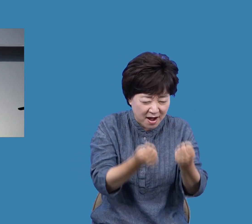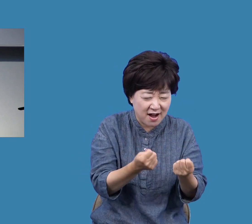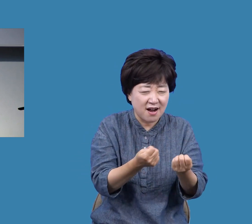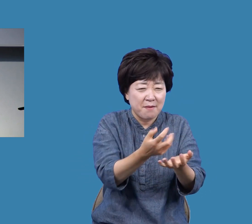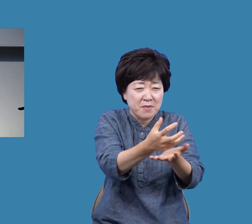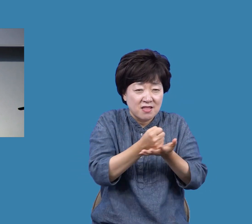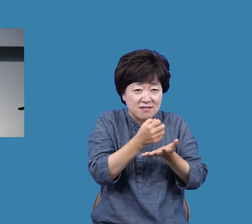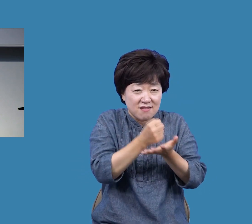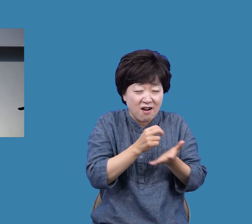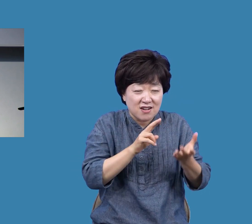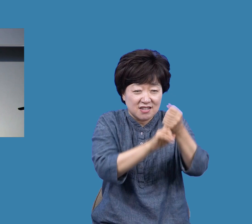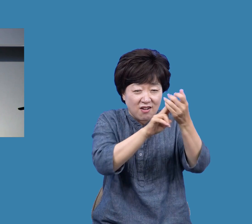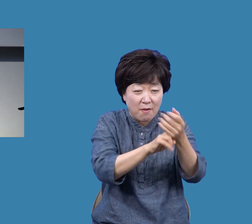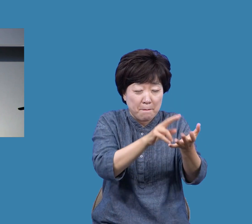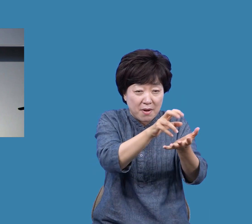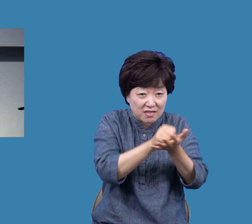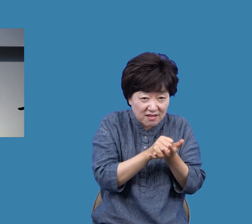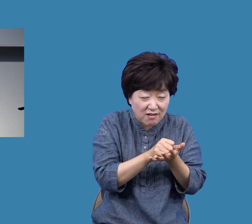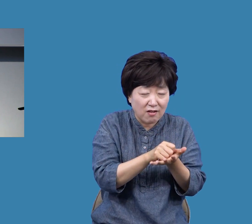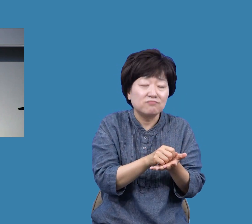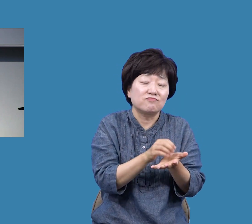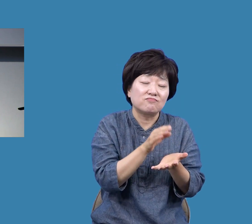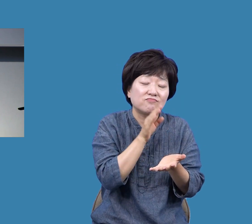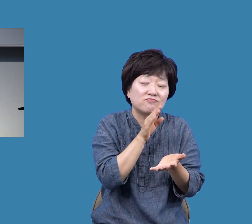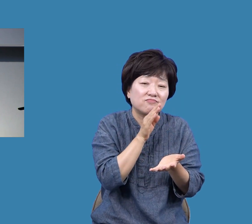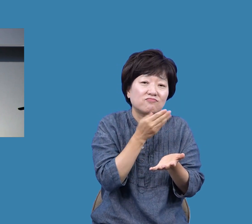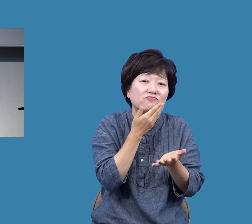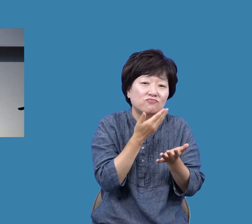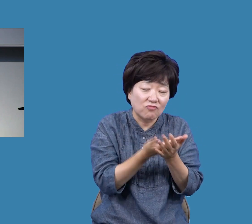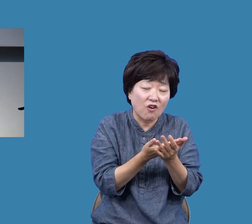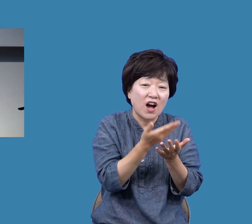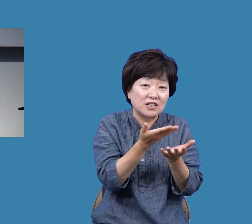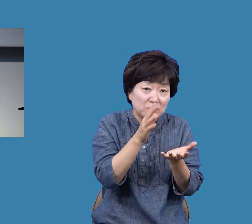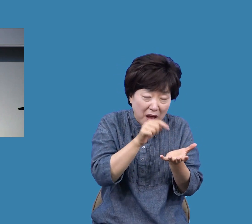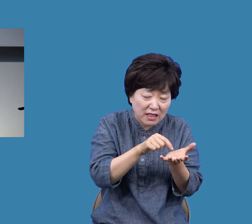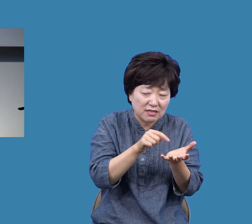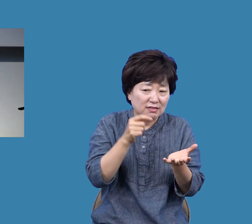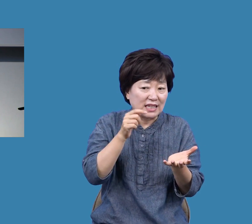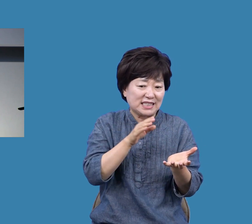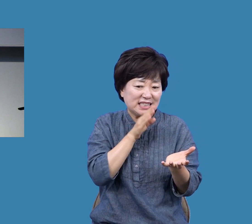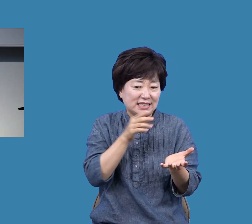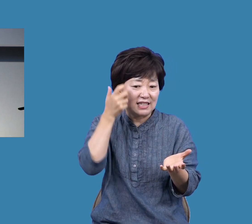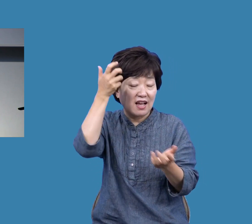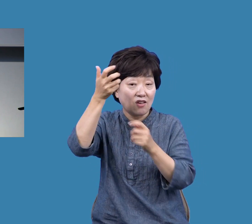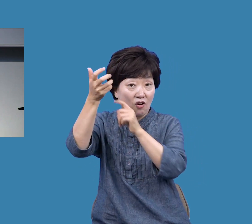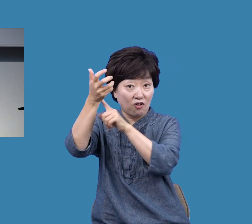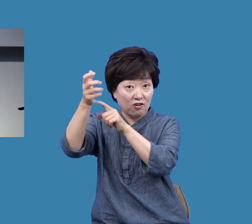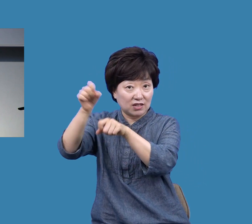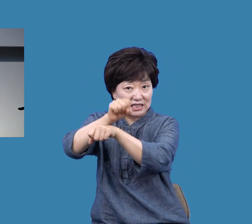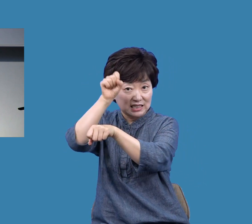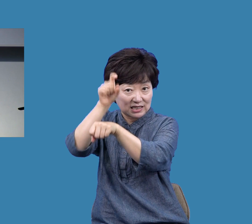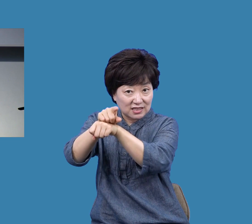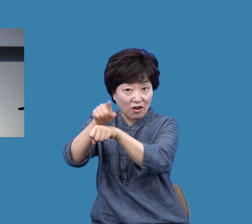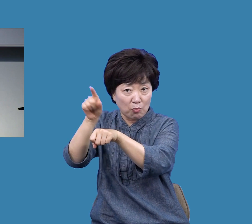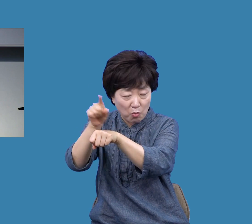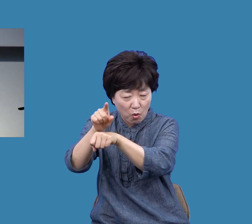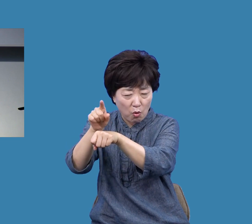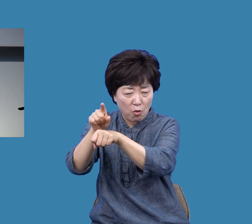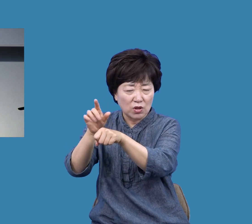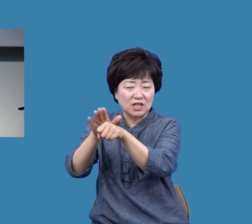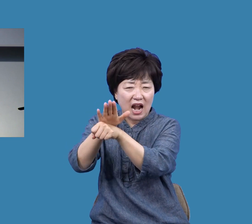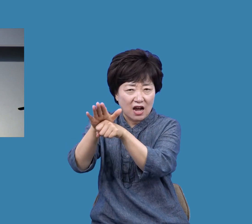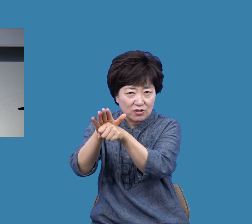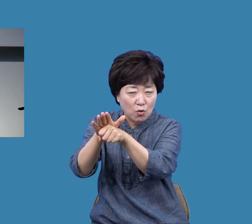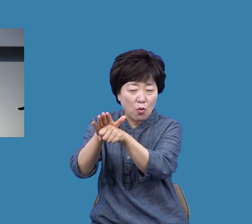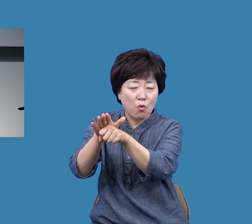중요합니다. 그렇지만 정말 영적인 중요한 속성 중에 하나는 진짜 영적인 것은 공동체를